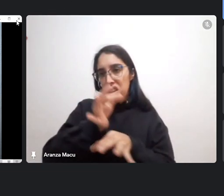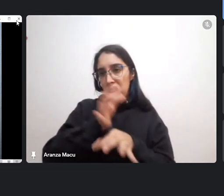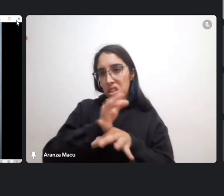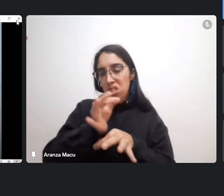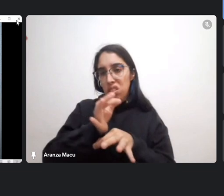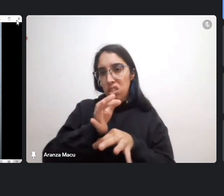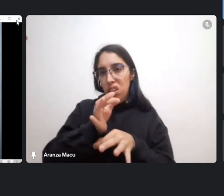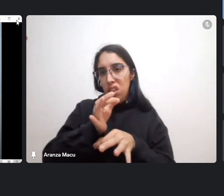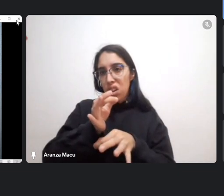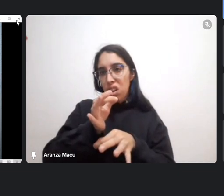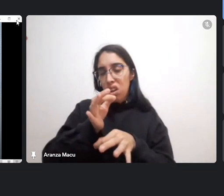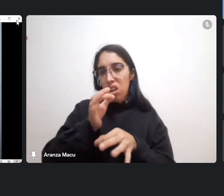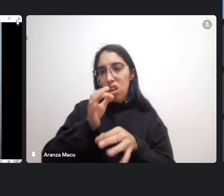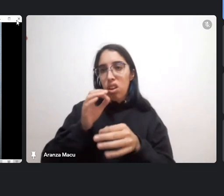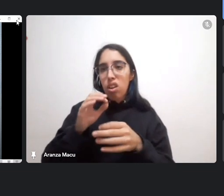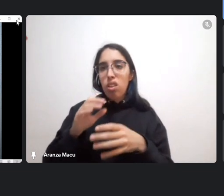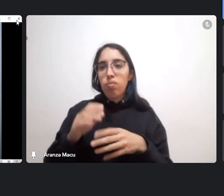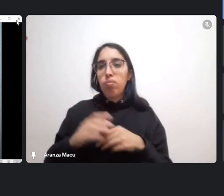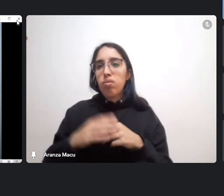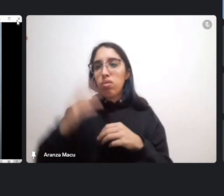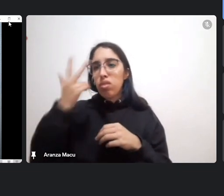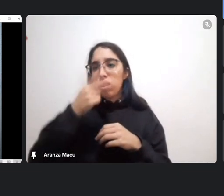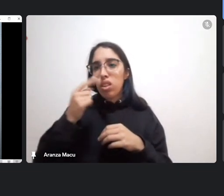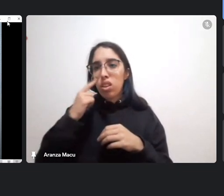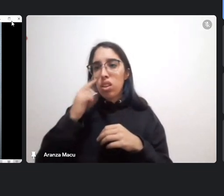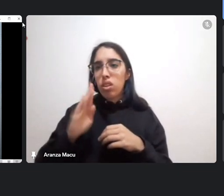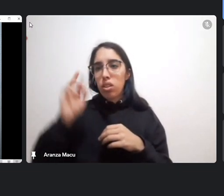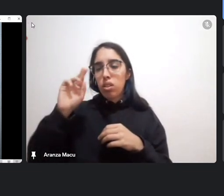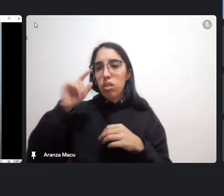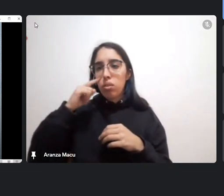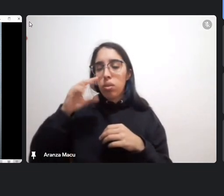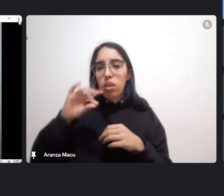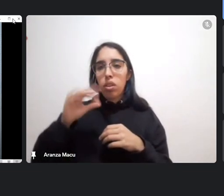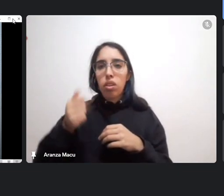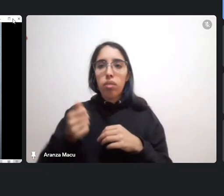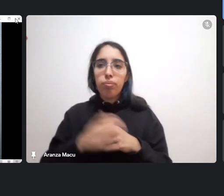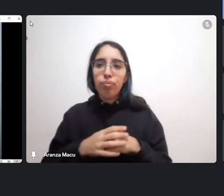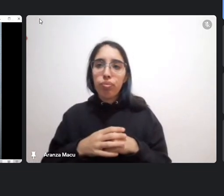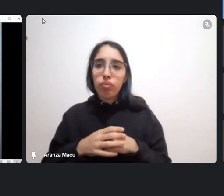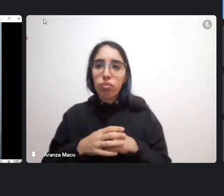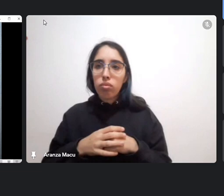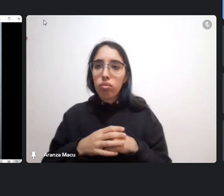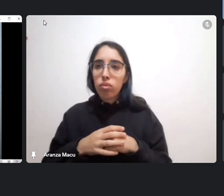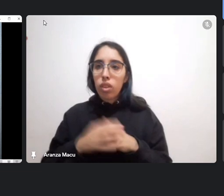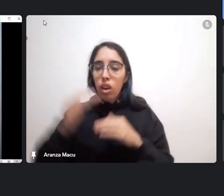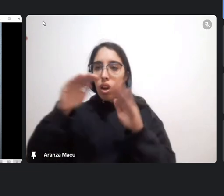tenemos después de by. ¿Qué pasaba cuando era después de by?